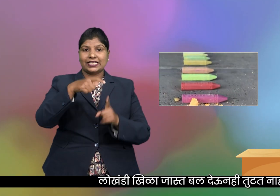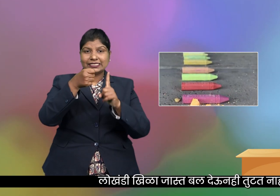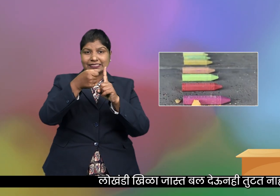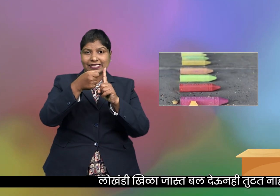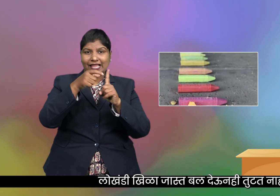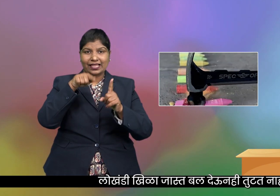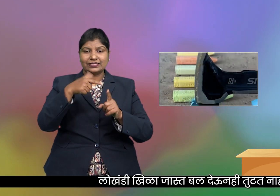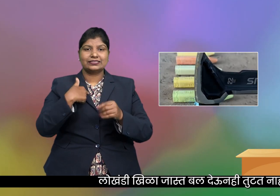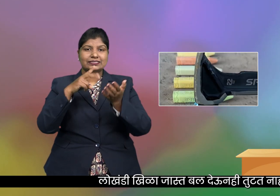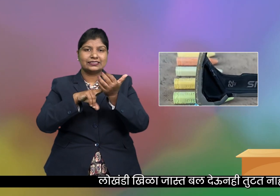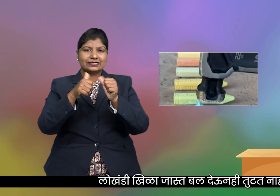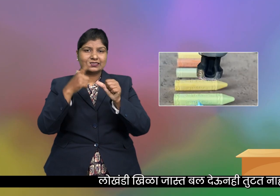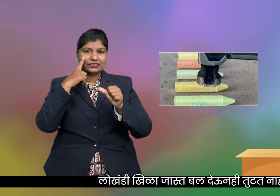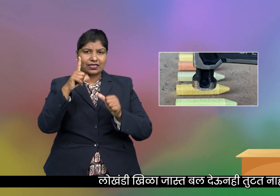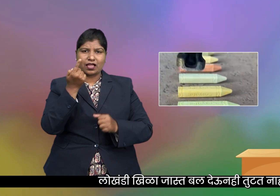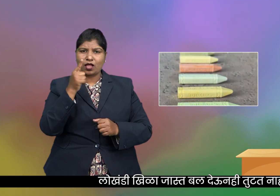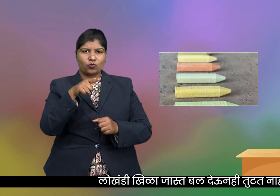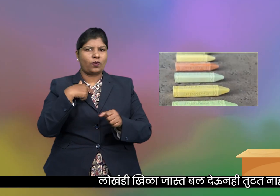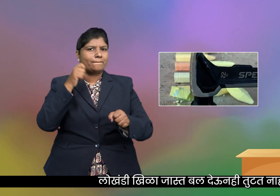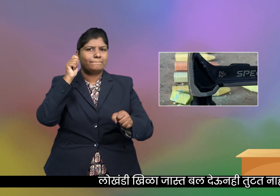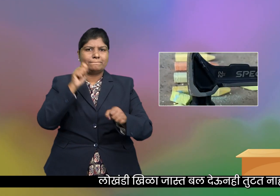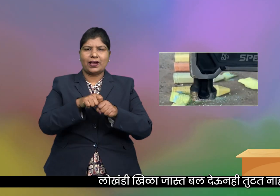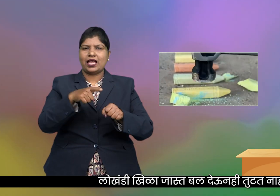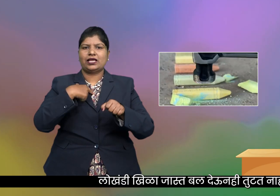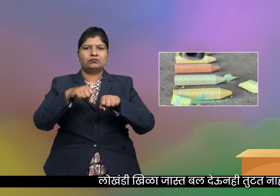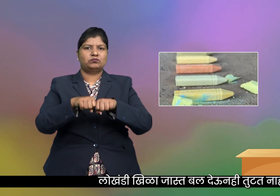लोखंडी खिळा जास्त बल देऊनही तुटत नाही.